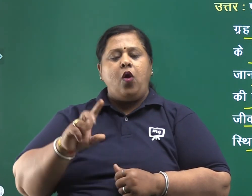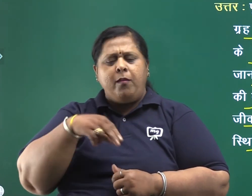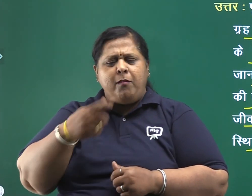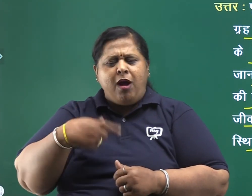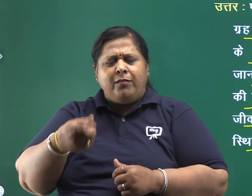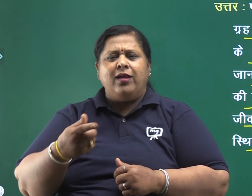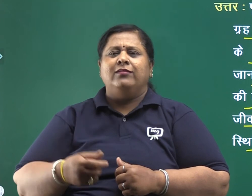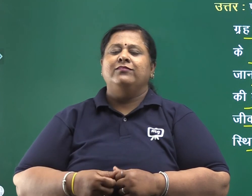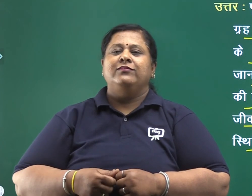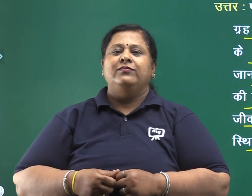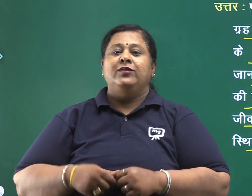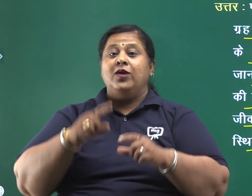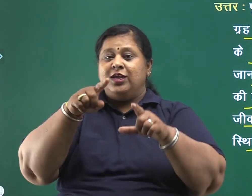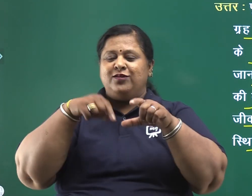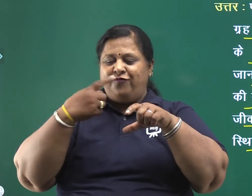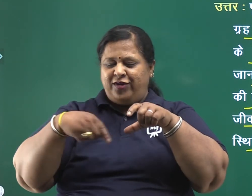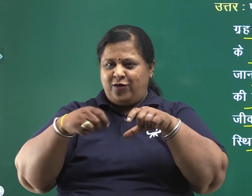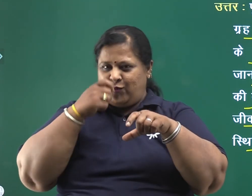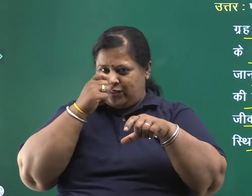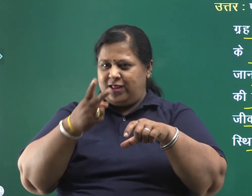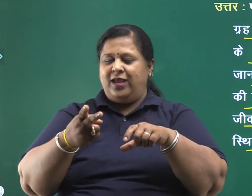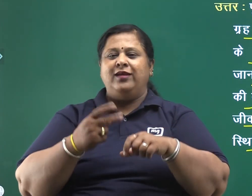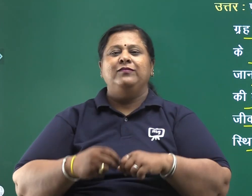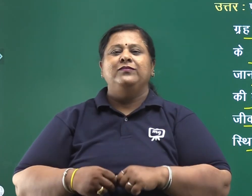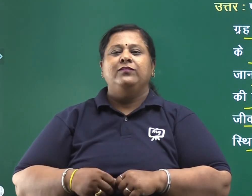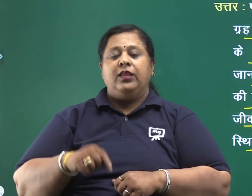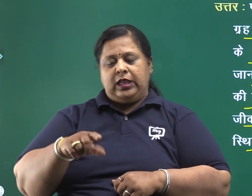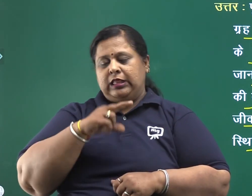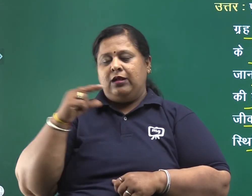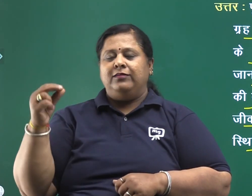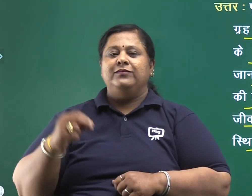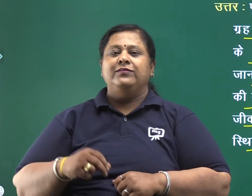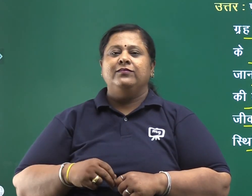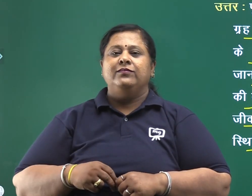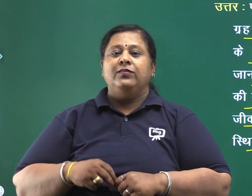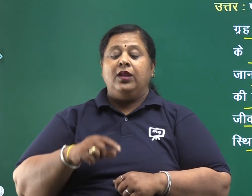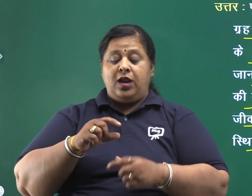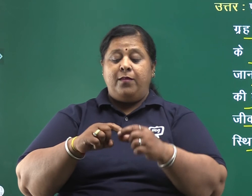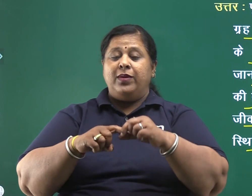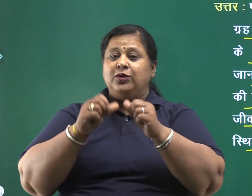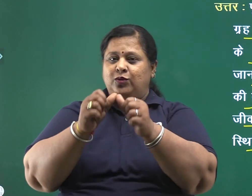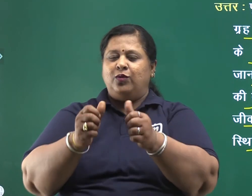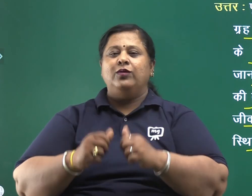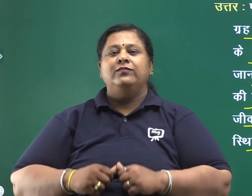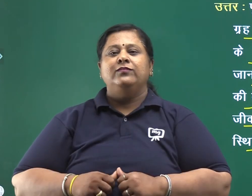बार बार इस वीडियो को देखें तथा इन प्रश्नोत्तरों को